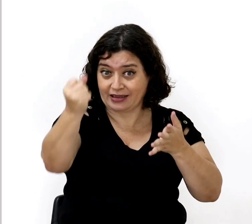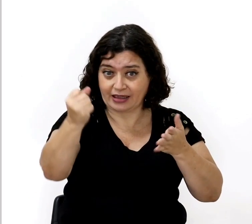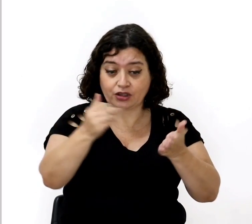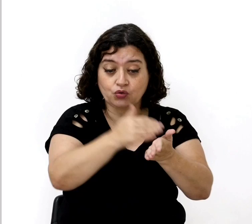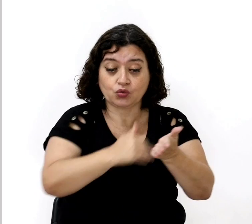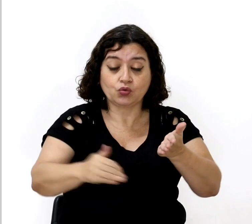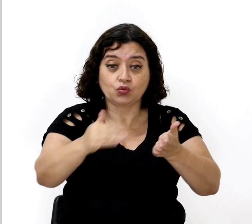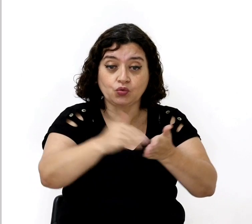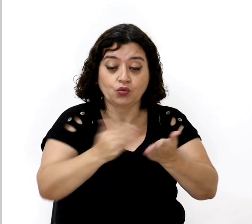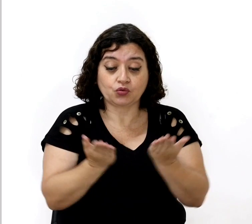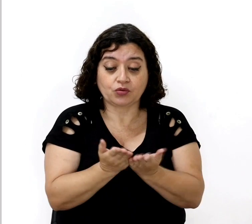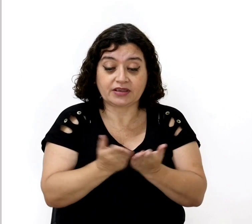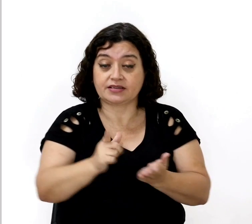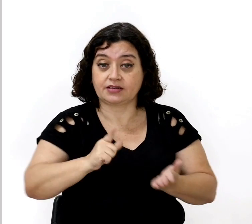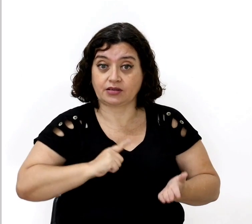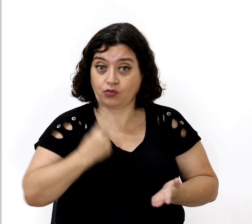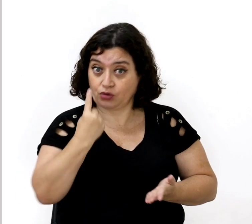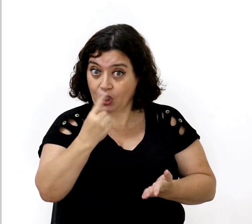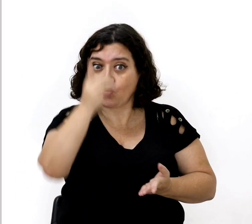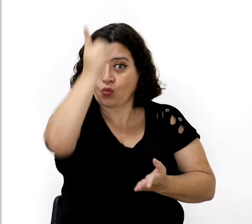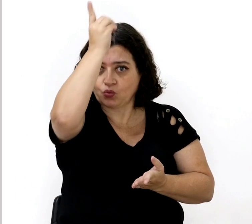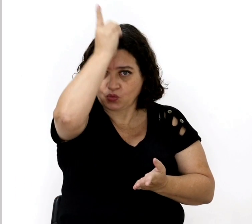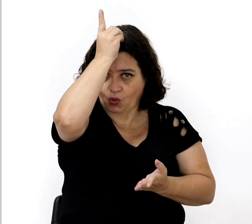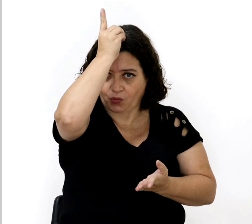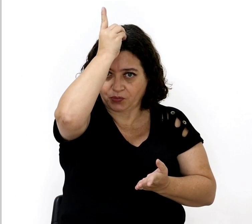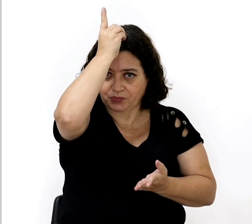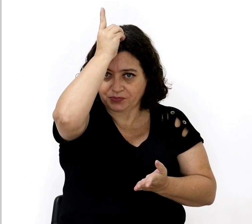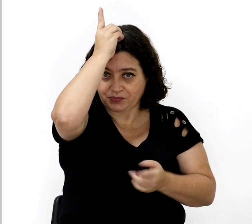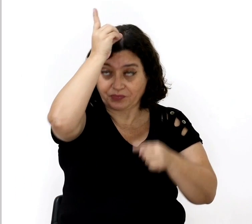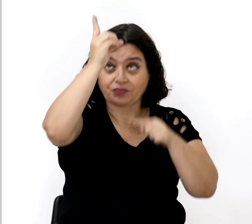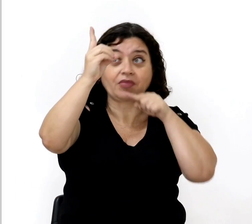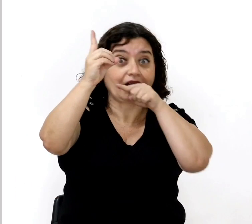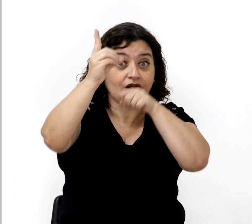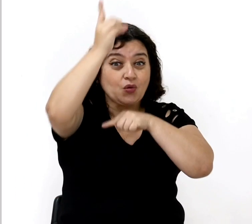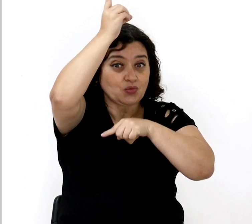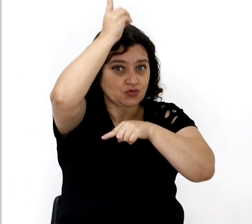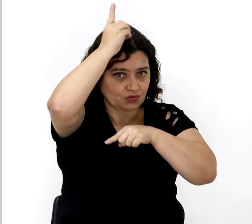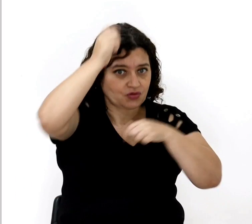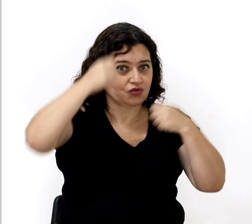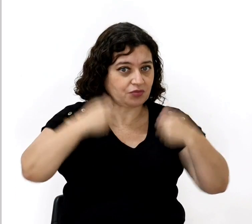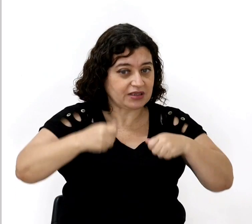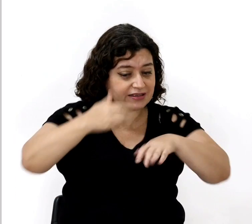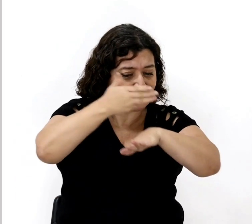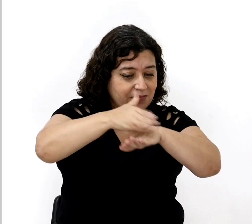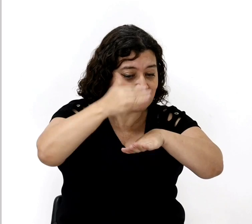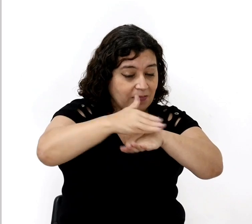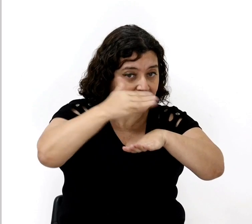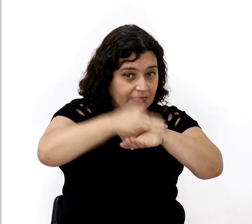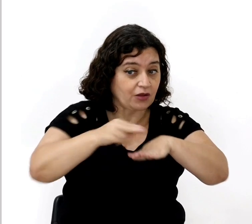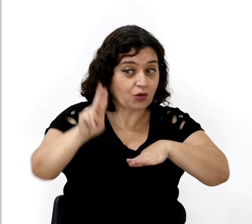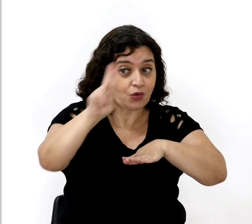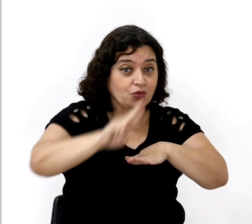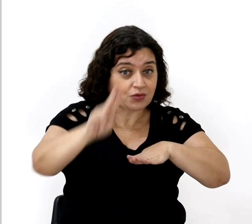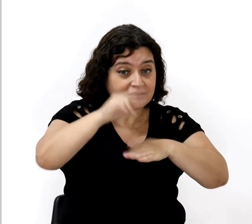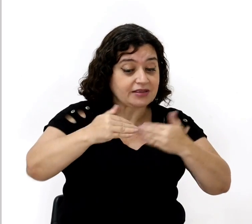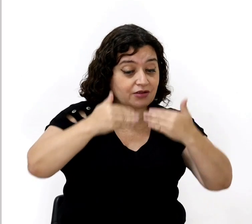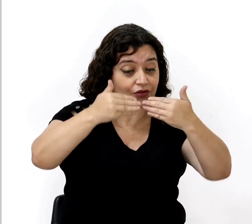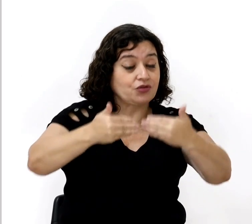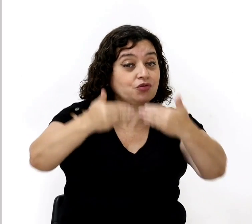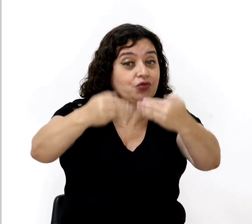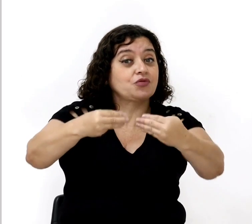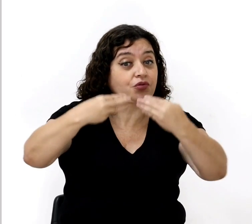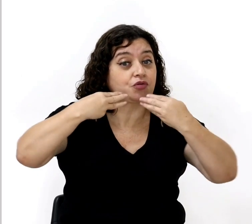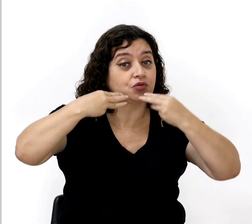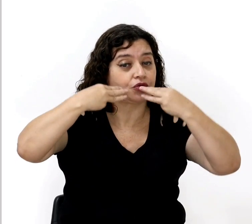ideia de que todo cristão tem um dom e que esses dons precisam ser aplicados nos ministérios. E o que seriam